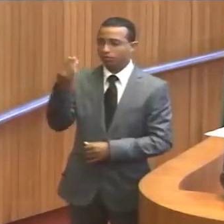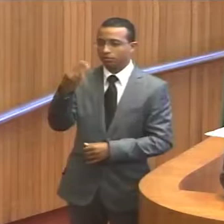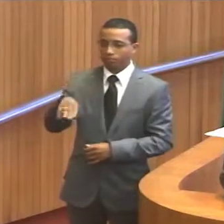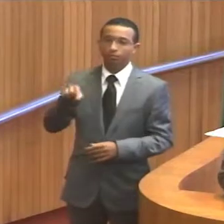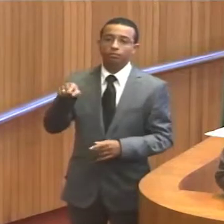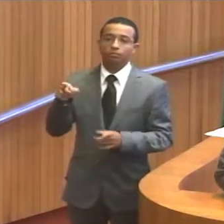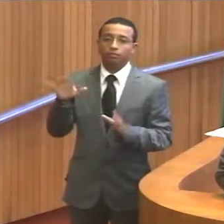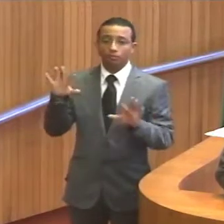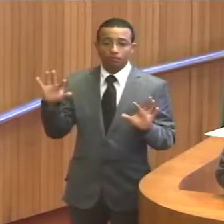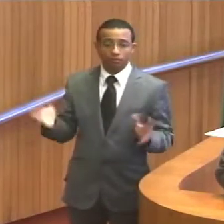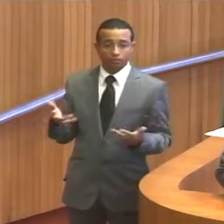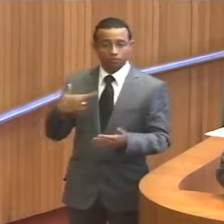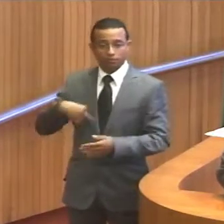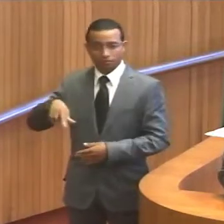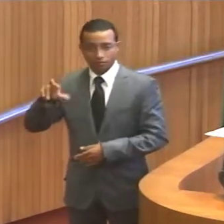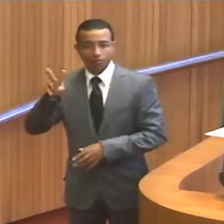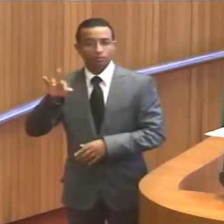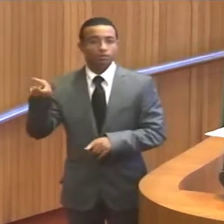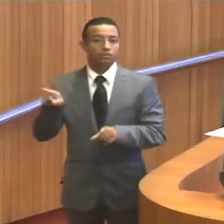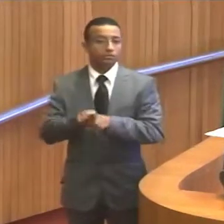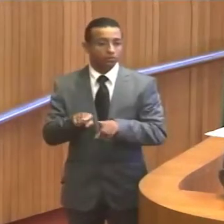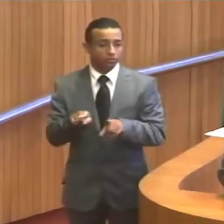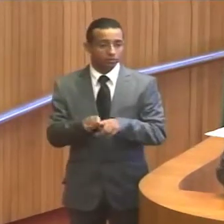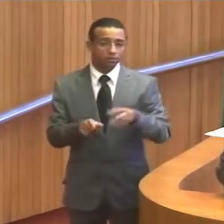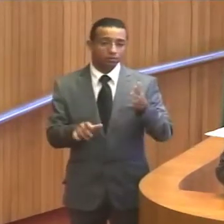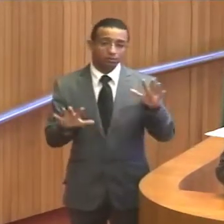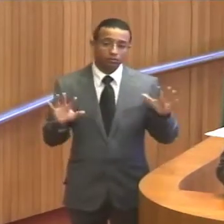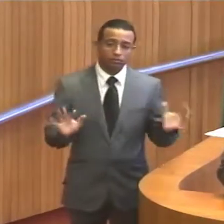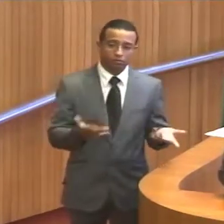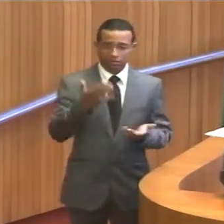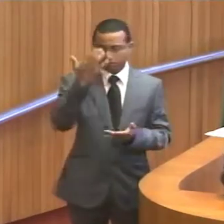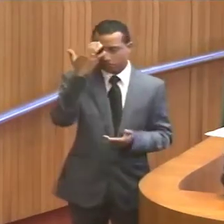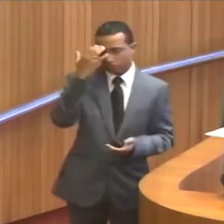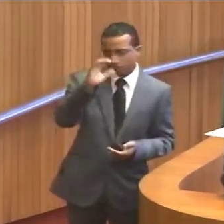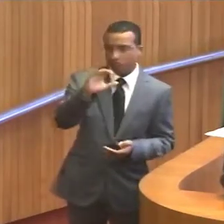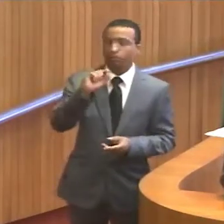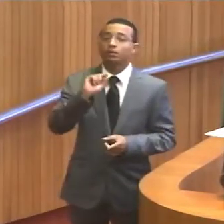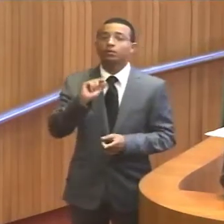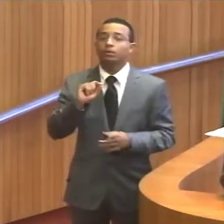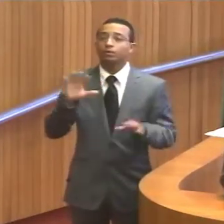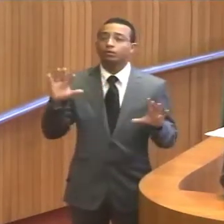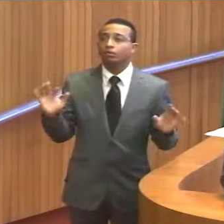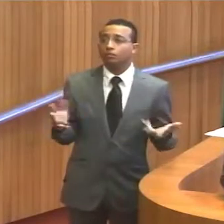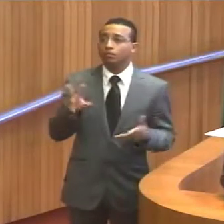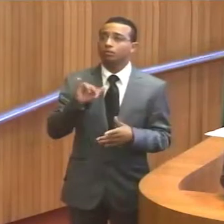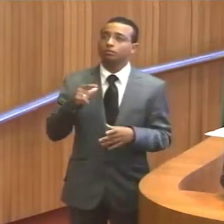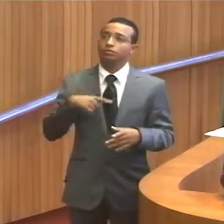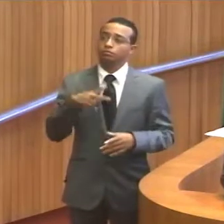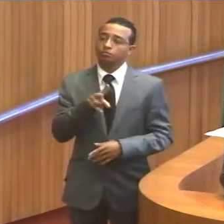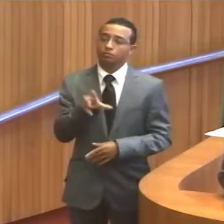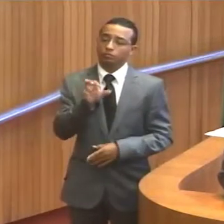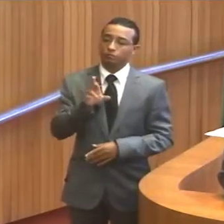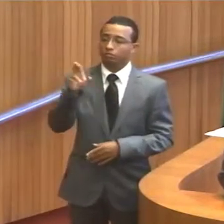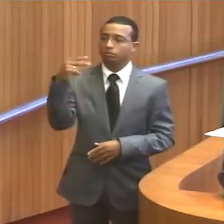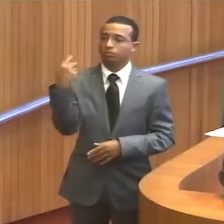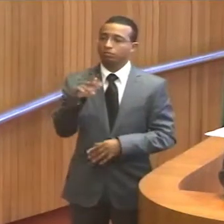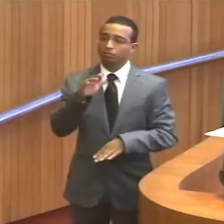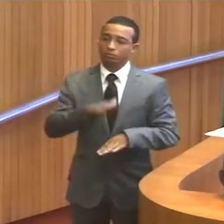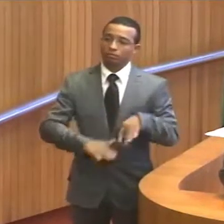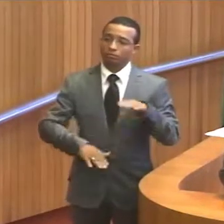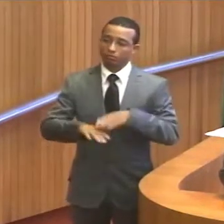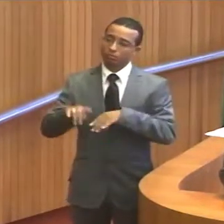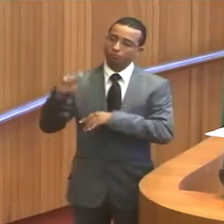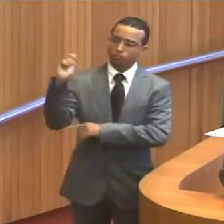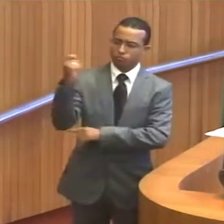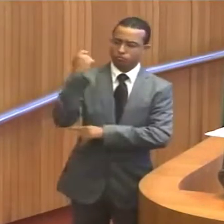uma festa religiosa, também será uma festa cultural, uma festa que terá a valorização daquela profissão do vaqueiro,